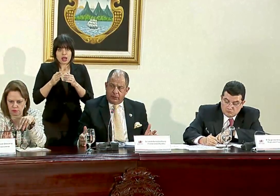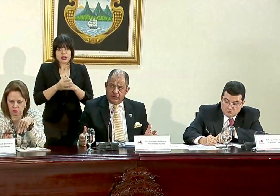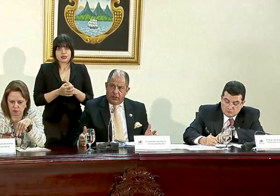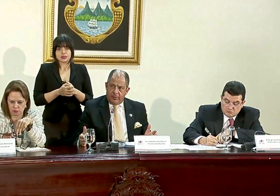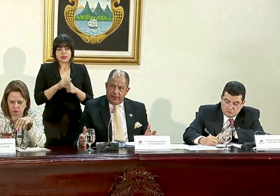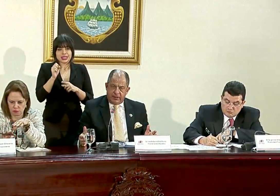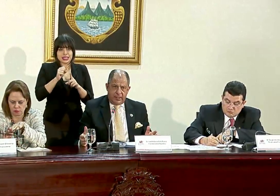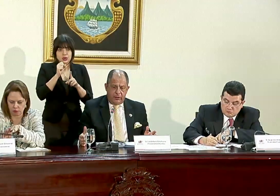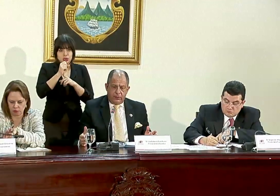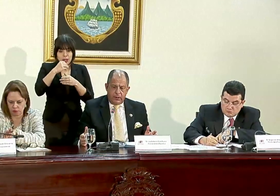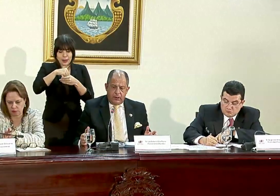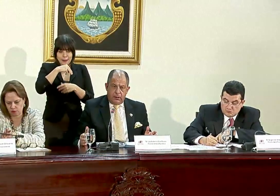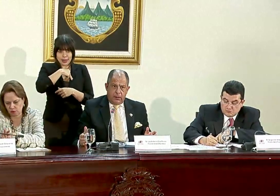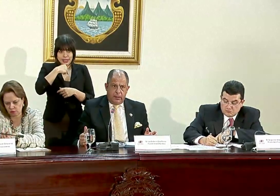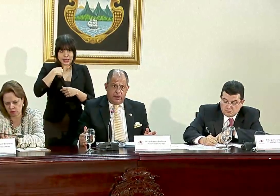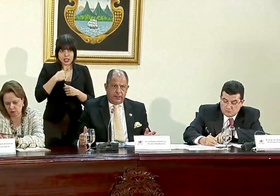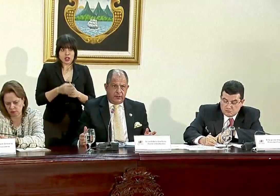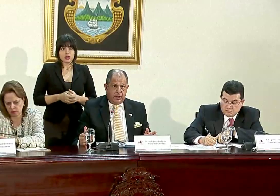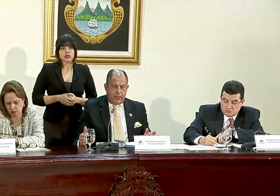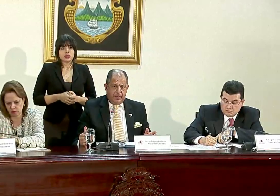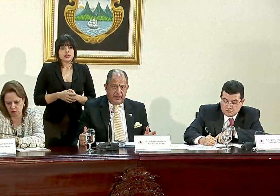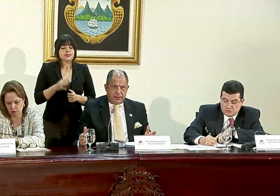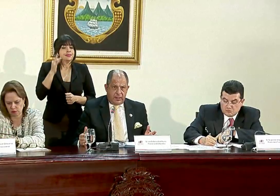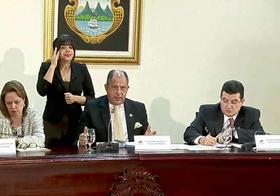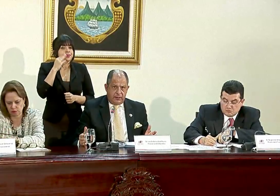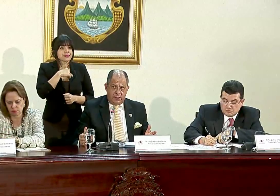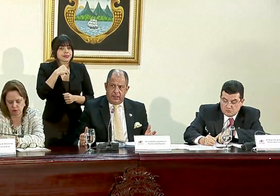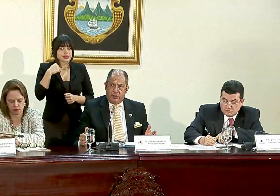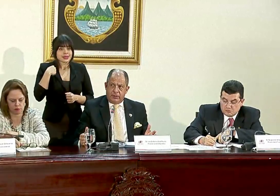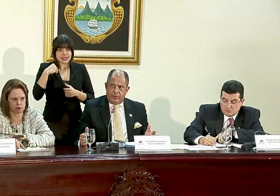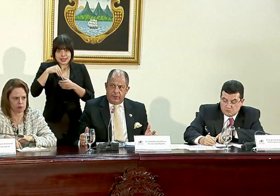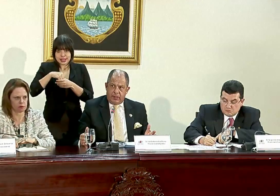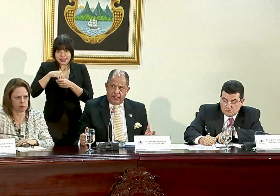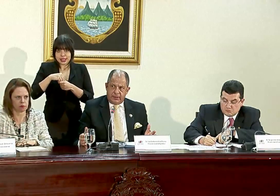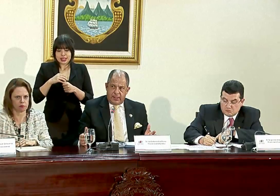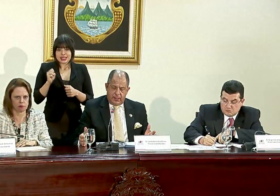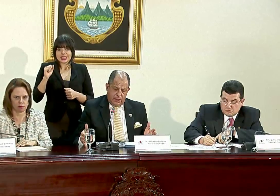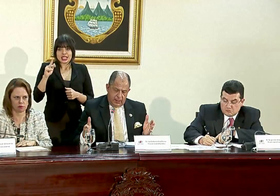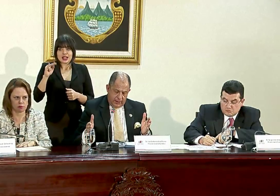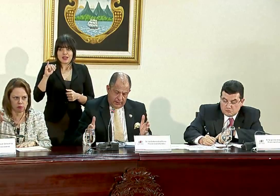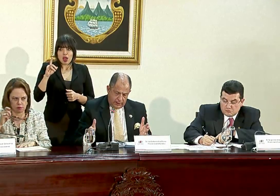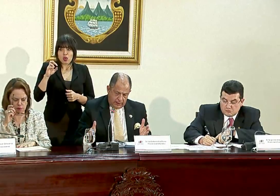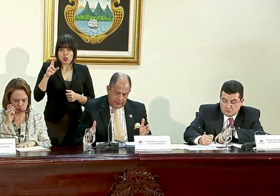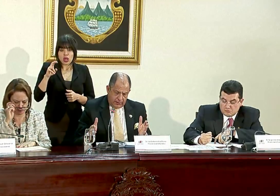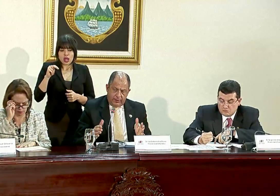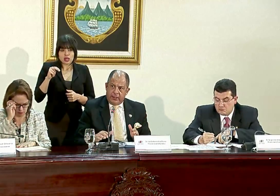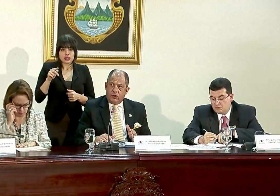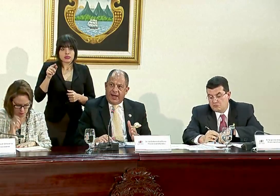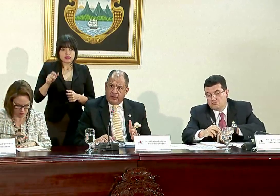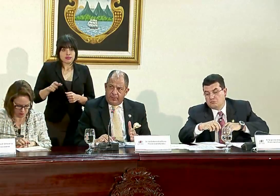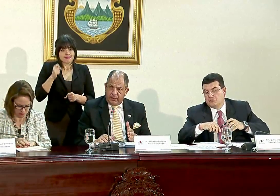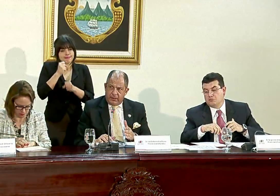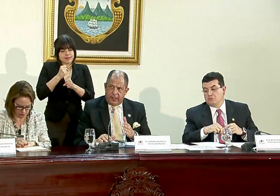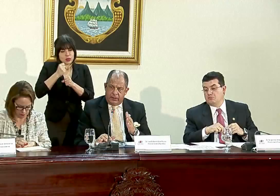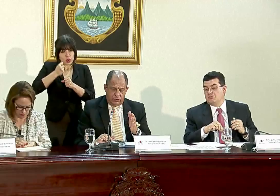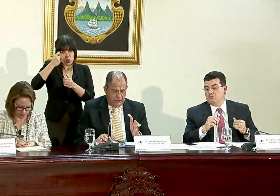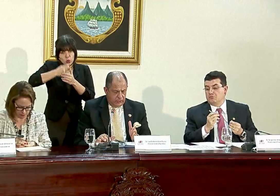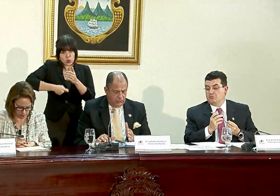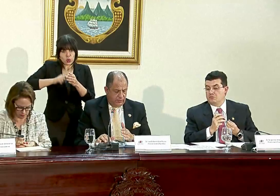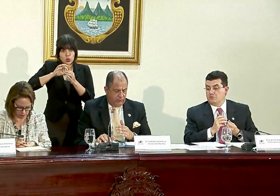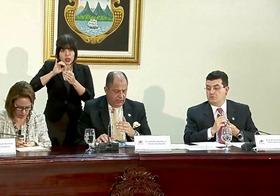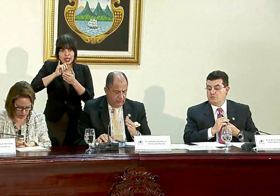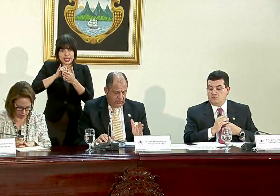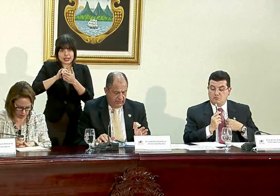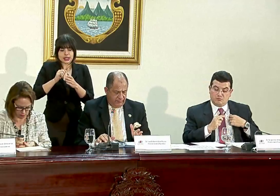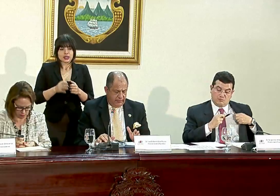la situación en el ministerio la señora ministra interina doña Silvia Durán está trabajando arduamente en ello